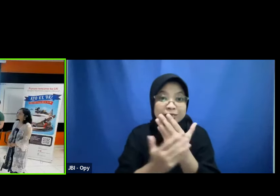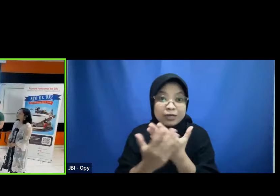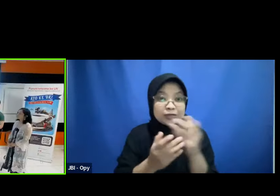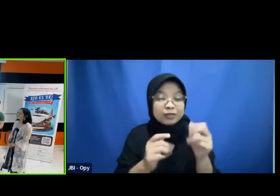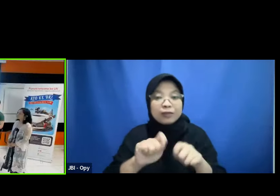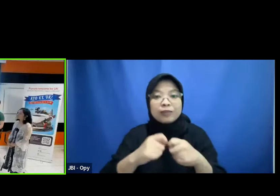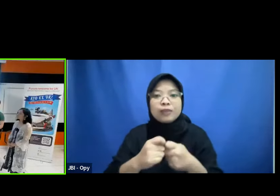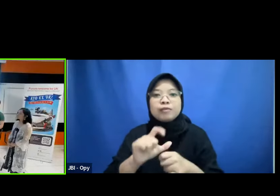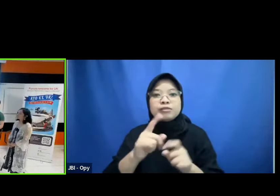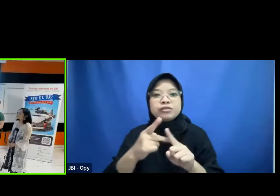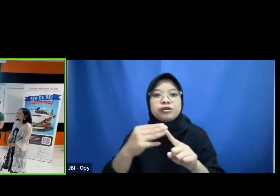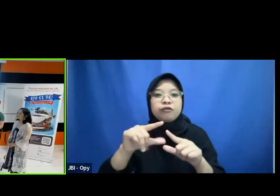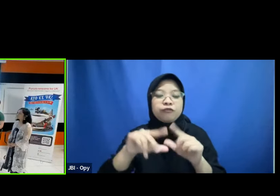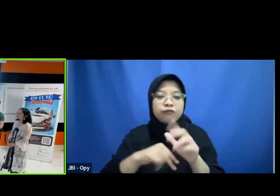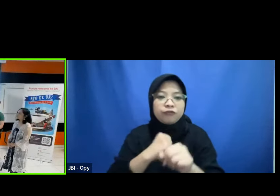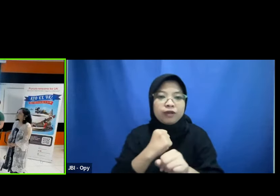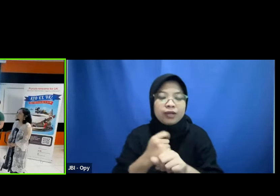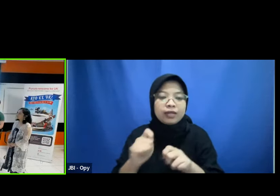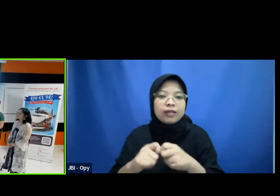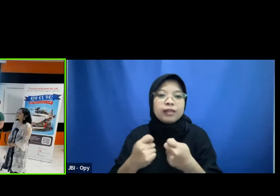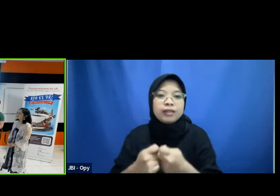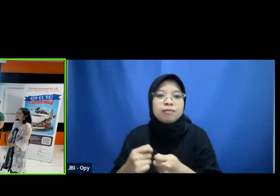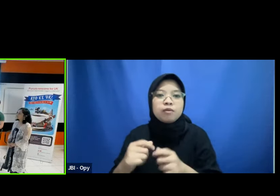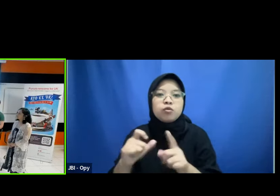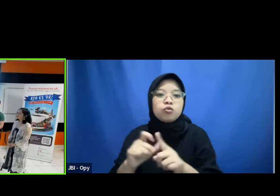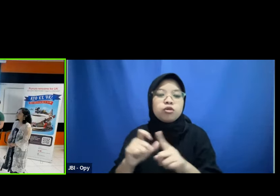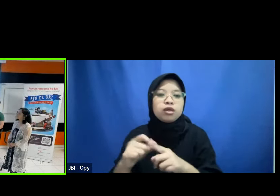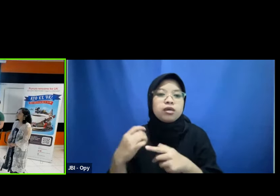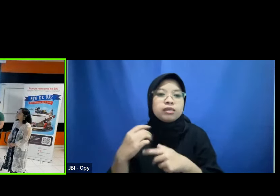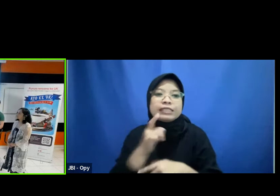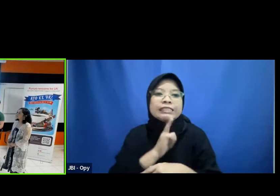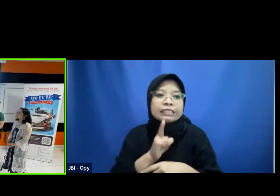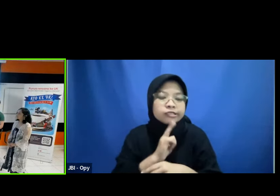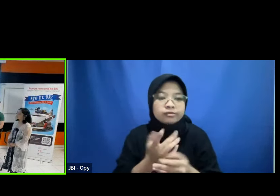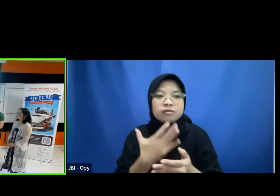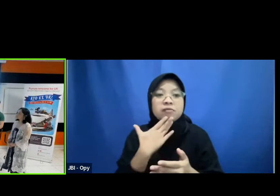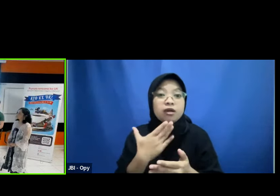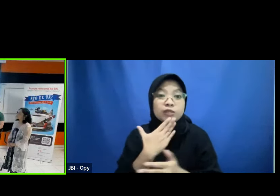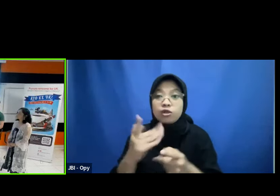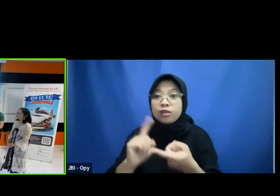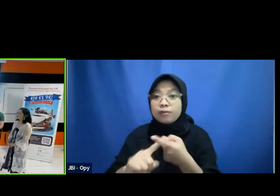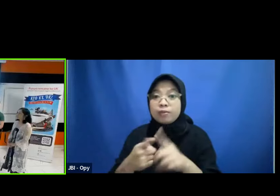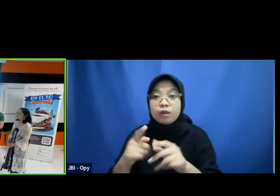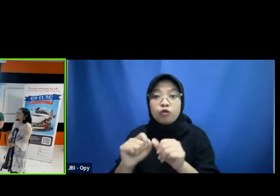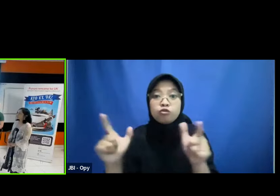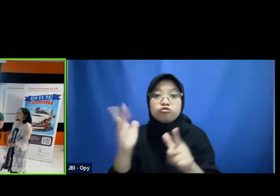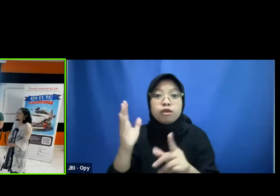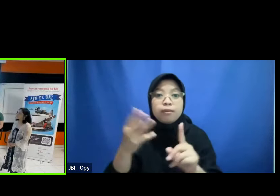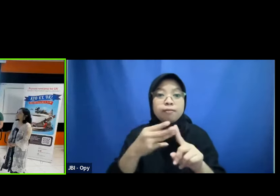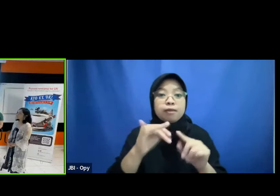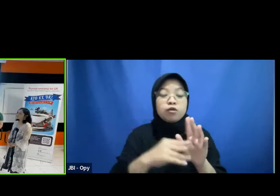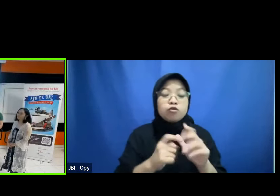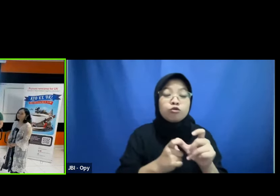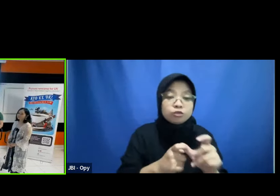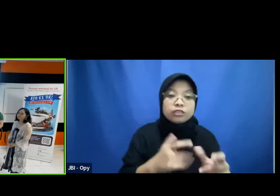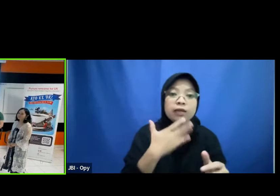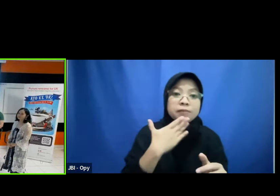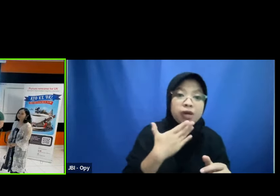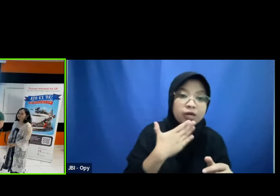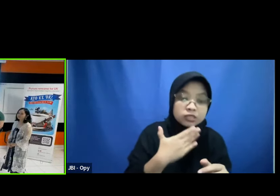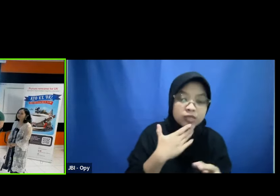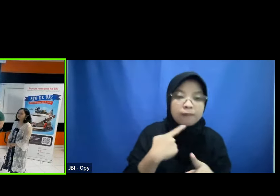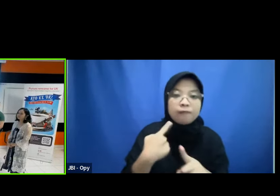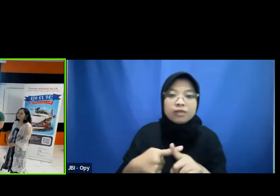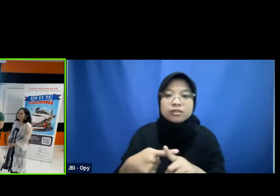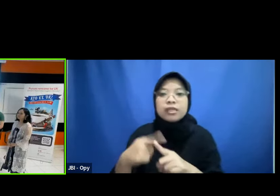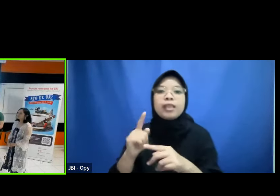shivening di British M Jakarta thank you so much for dedication teman-teman alumni bus juga dan juga teman-teman yang eh apply